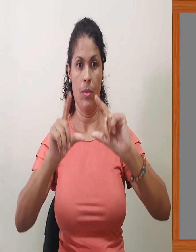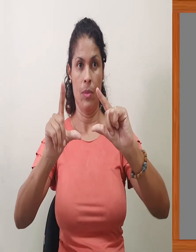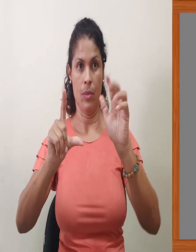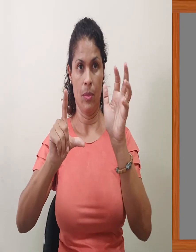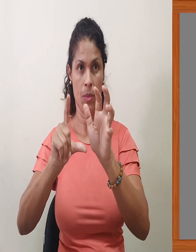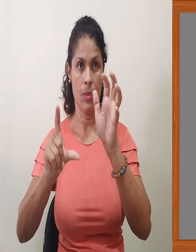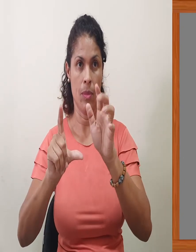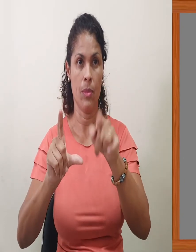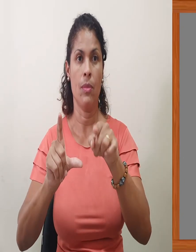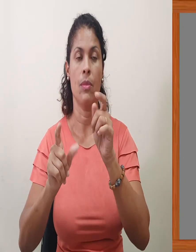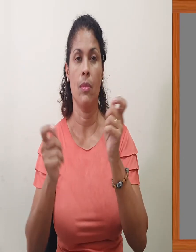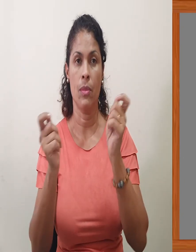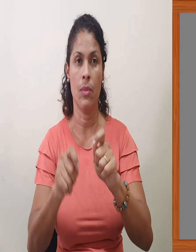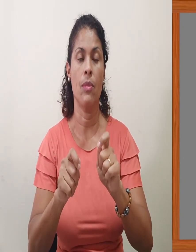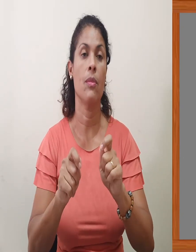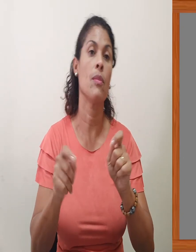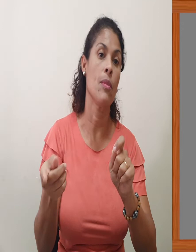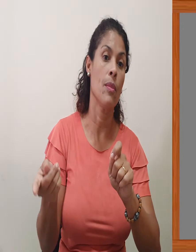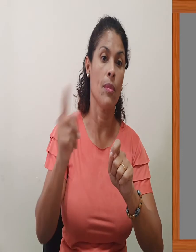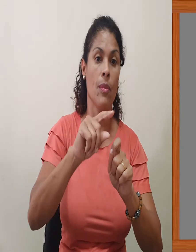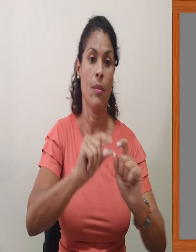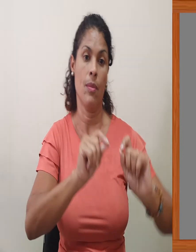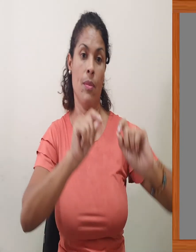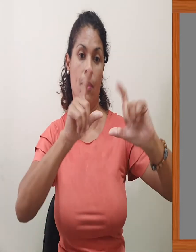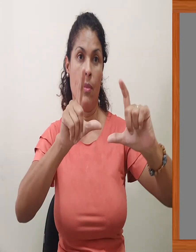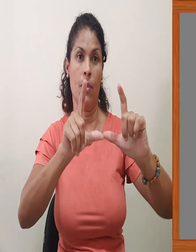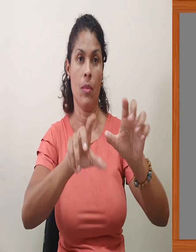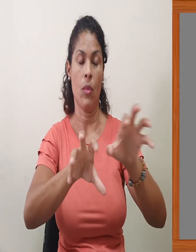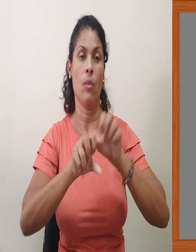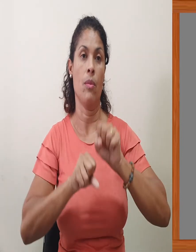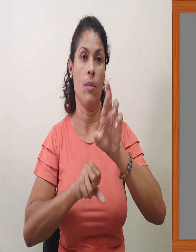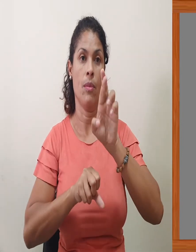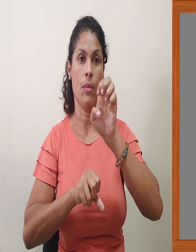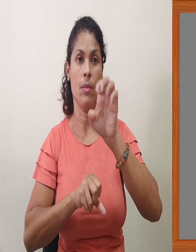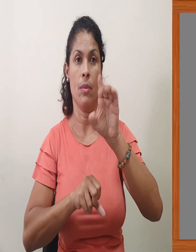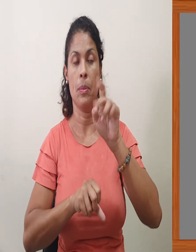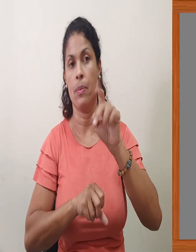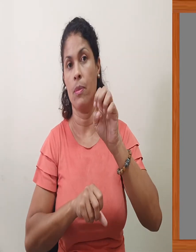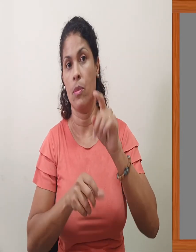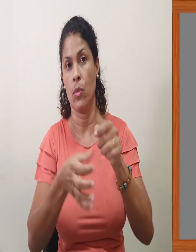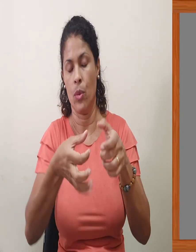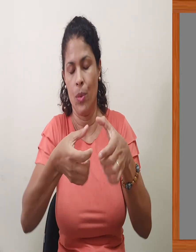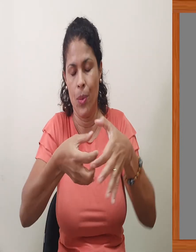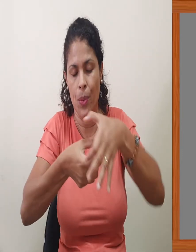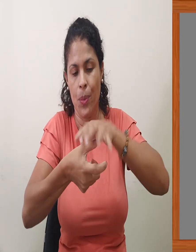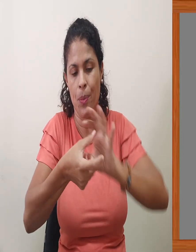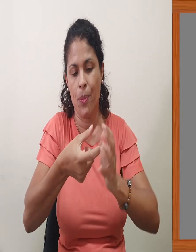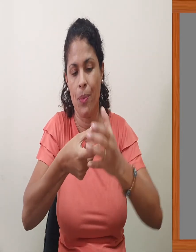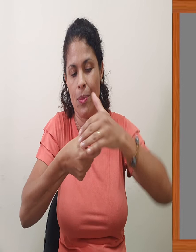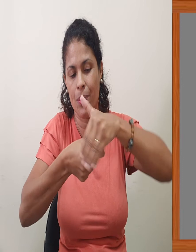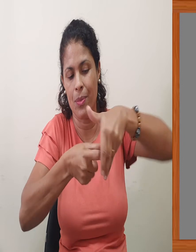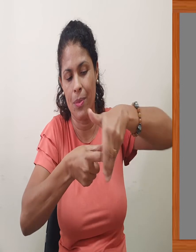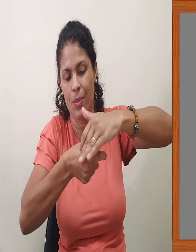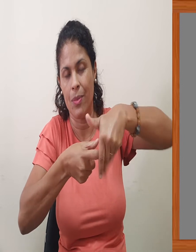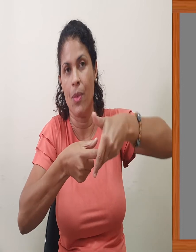regulador importante envolve o gene CERBB. O aumento na expressão desse gene também